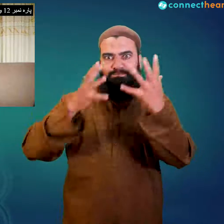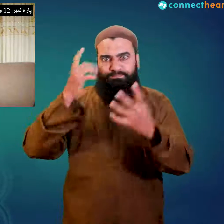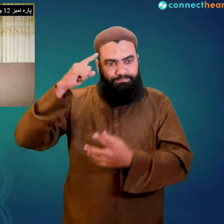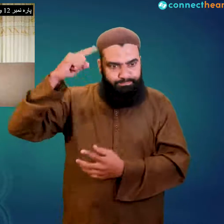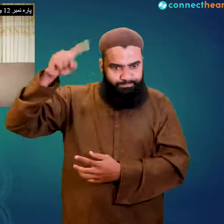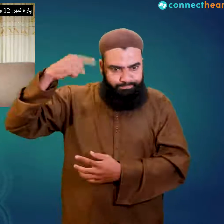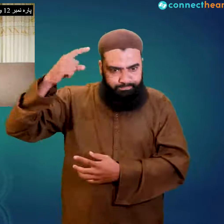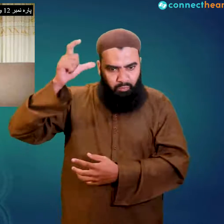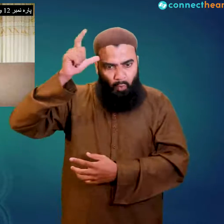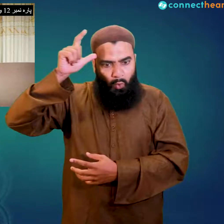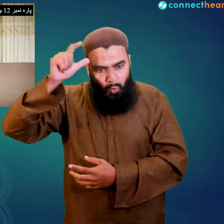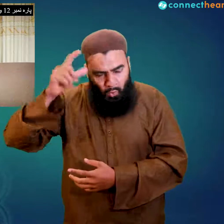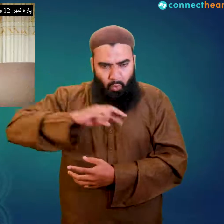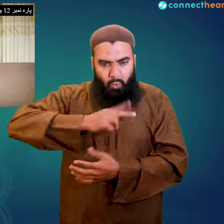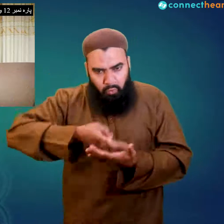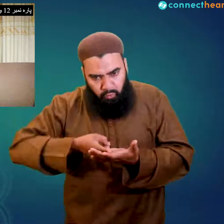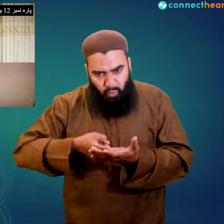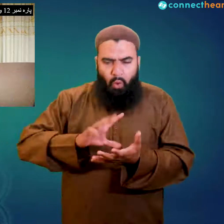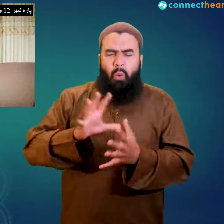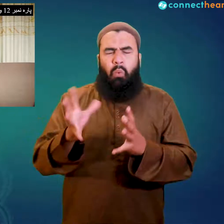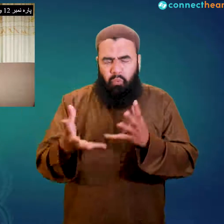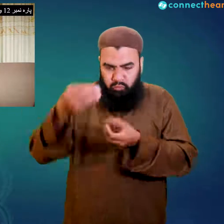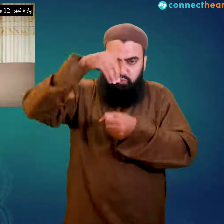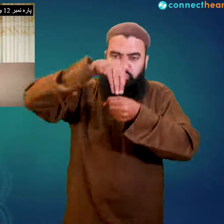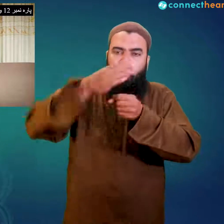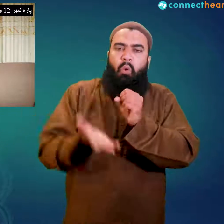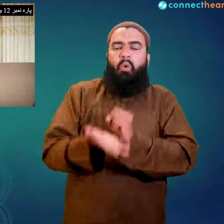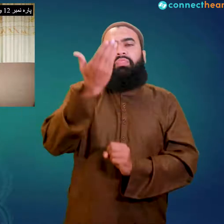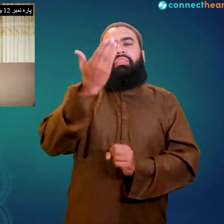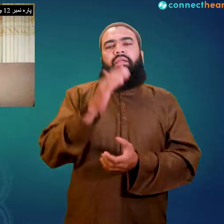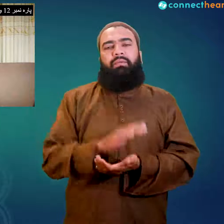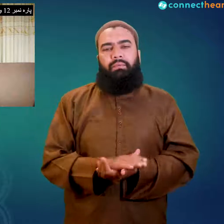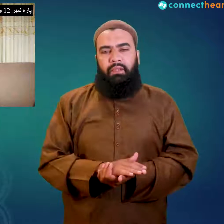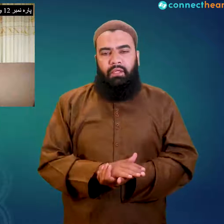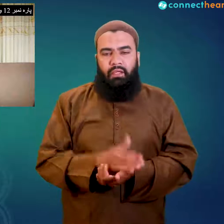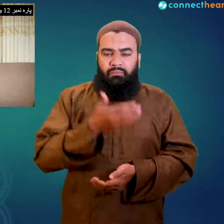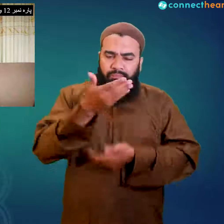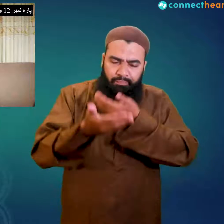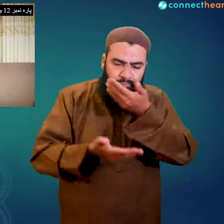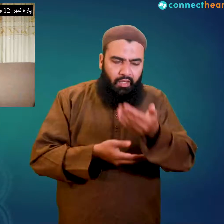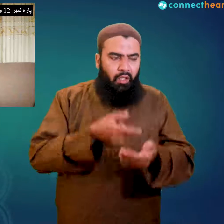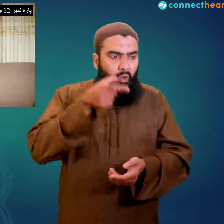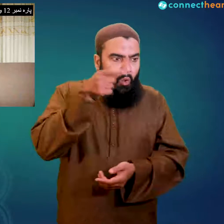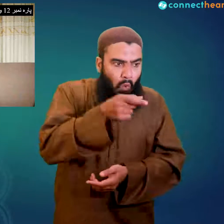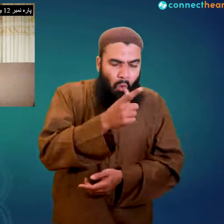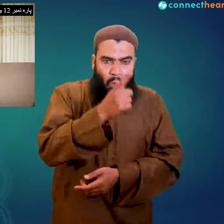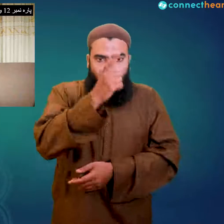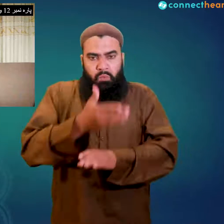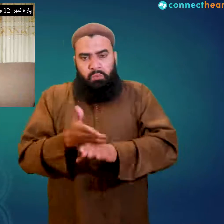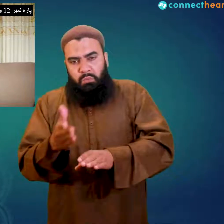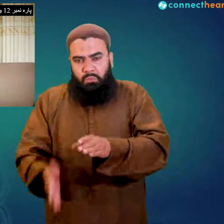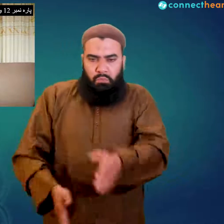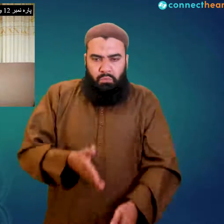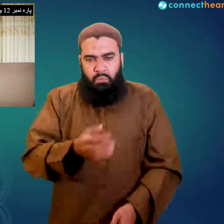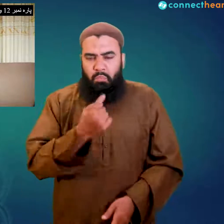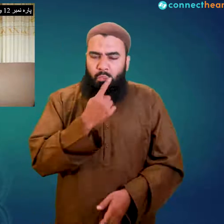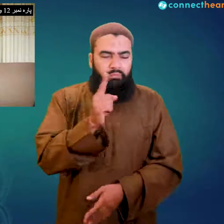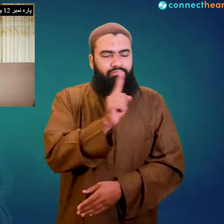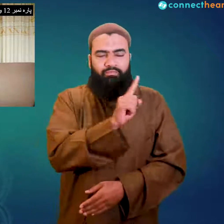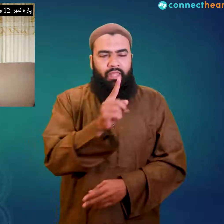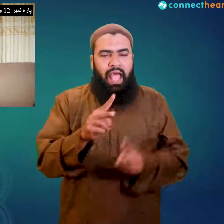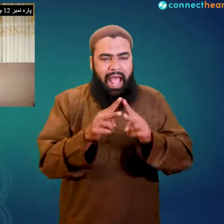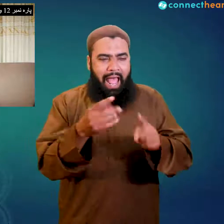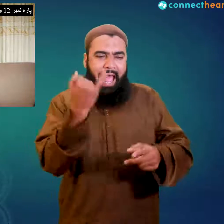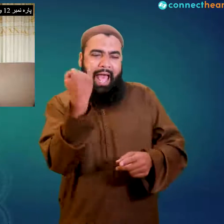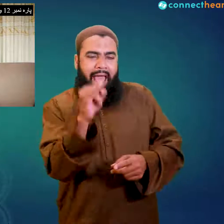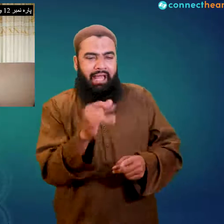کی طرف سے وہ سمجھ رہا ہوگا، پھر اس کے دل کے اندر اللہ کا شکر پیدا ہوگا۔ اگر وہ شیخی بکھارنے لگے گا، اترانے لگے